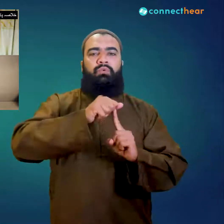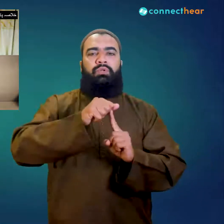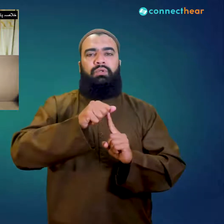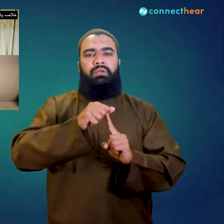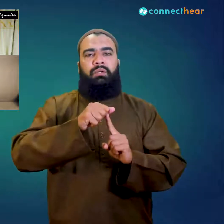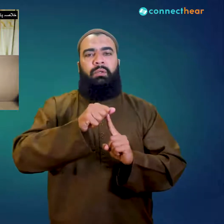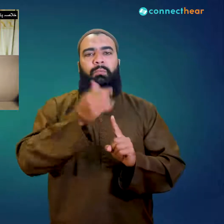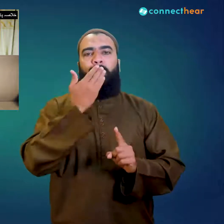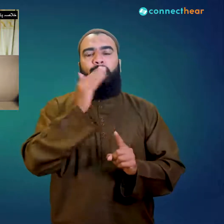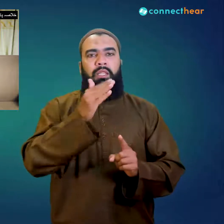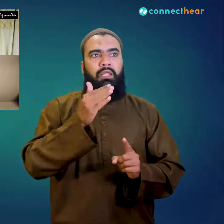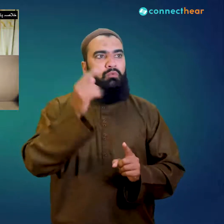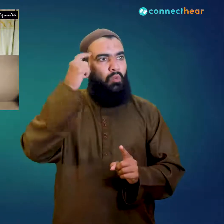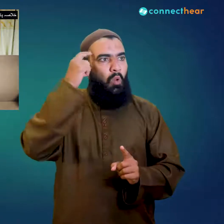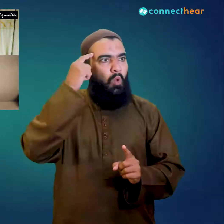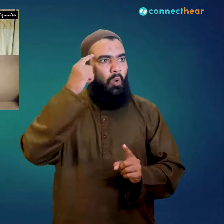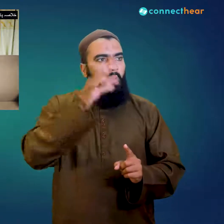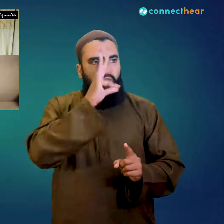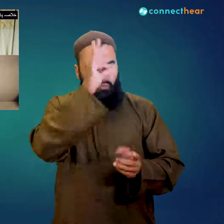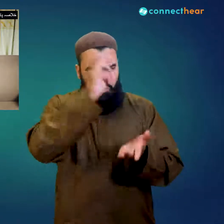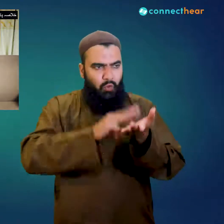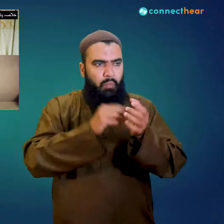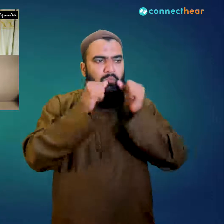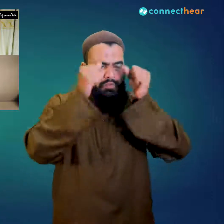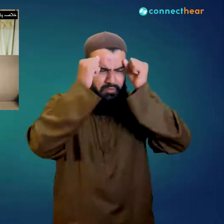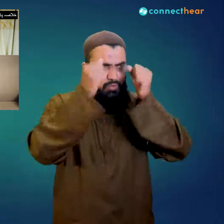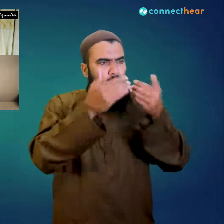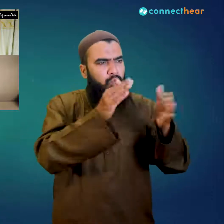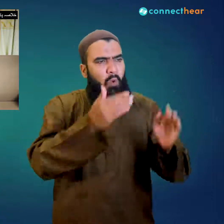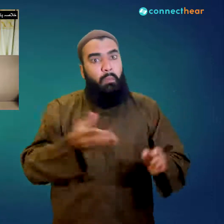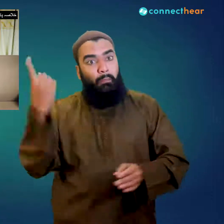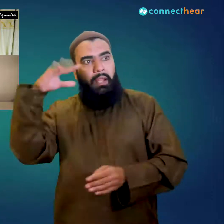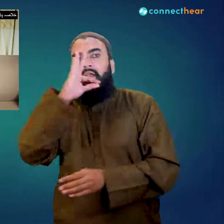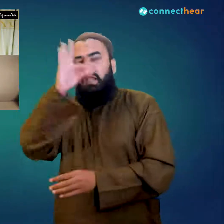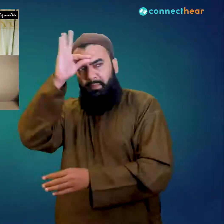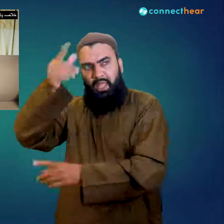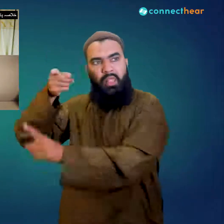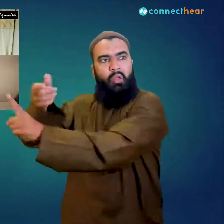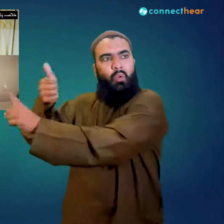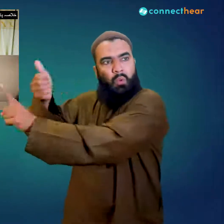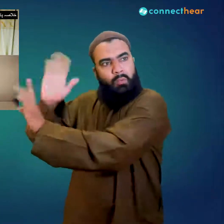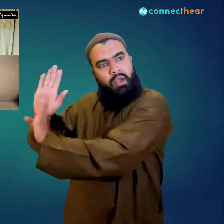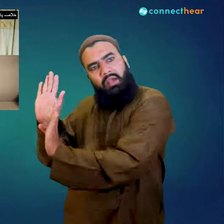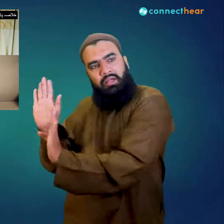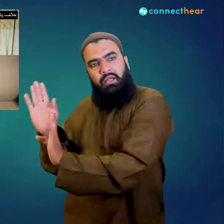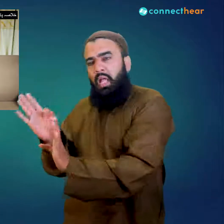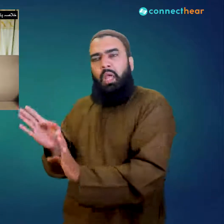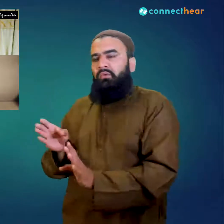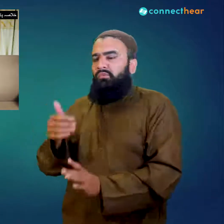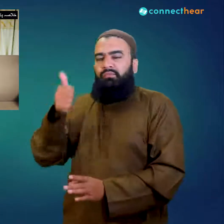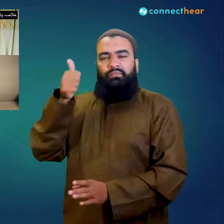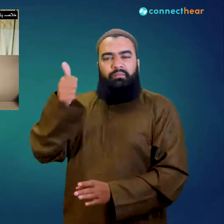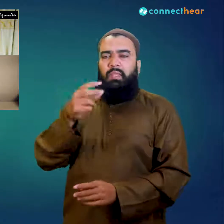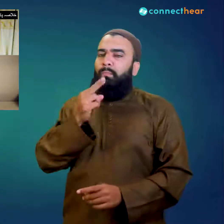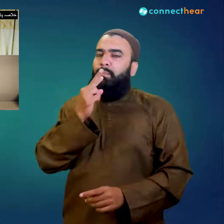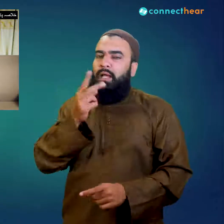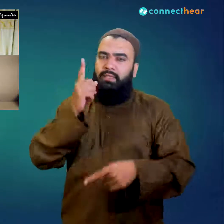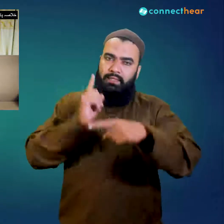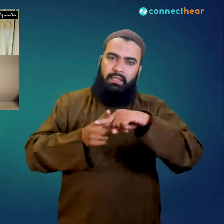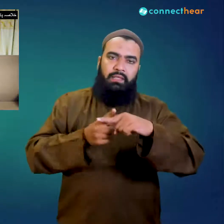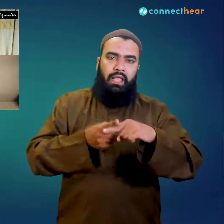اس کی کوئی بھی شکل ان کے پاس موجود نہیں، اس لیے انہیں آج کے دور میں اہل کتاب نہیں کہا جا سکتا۔